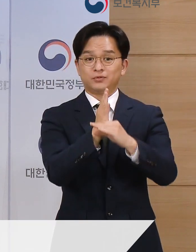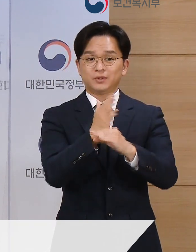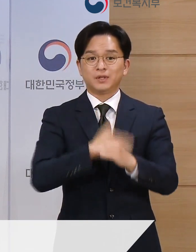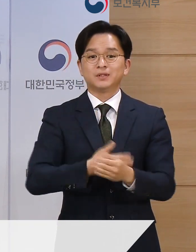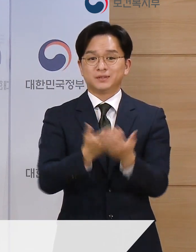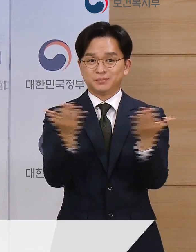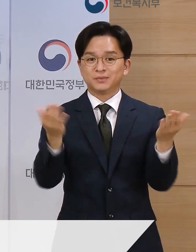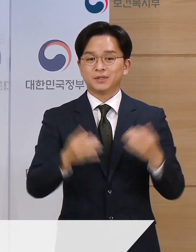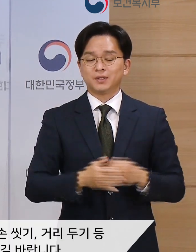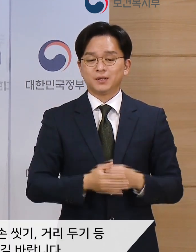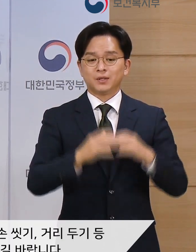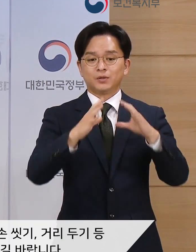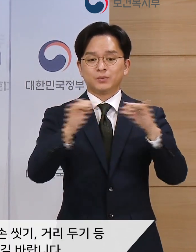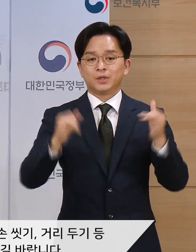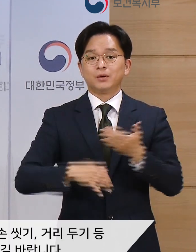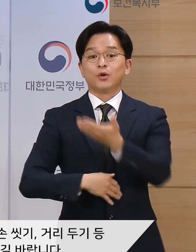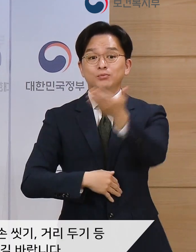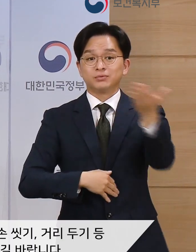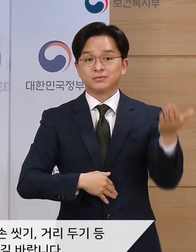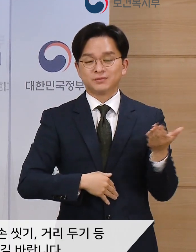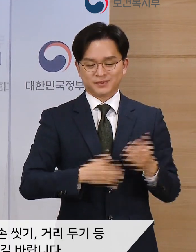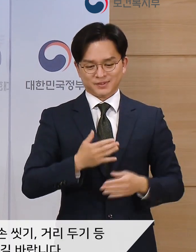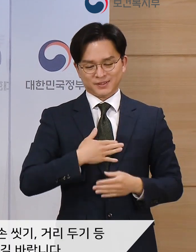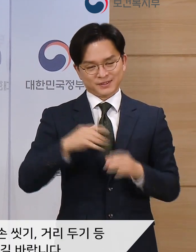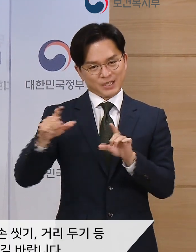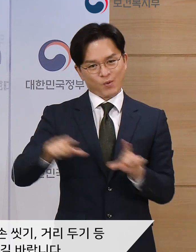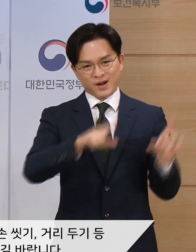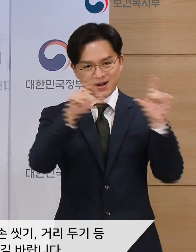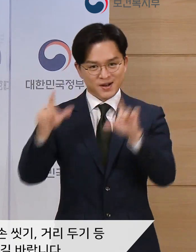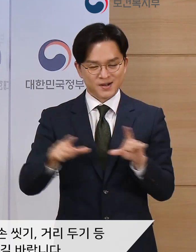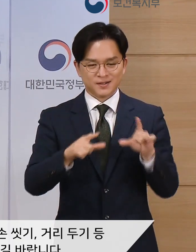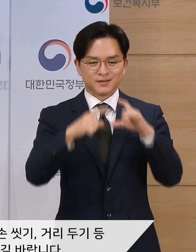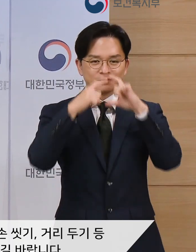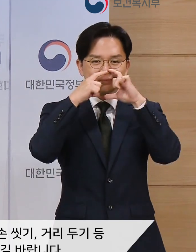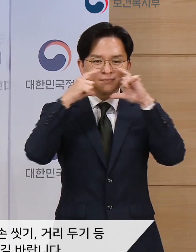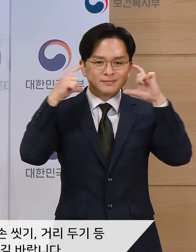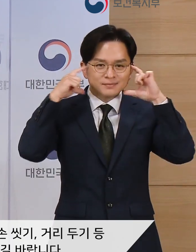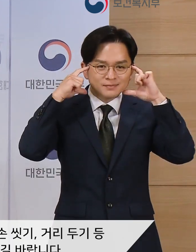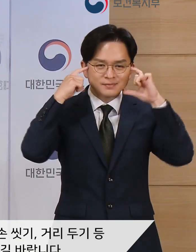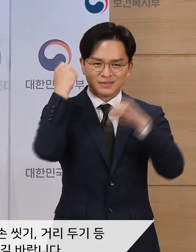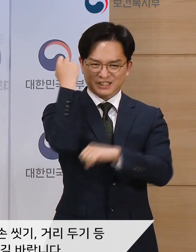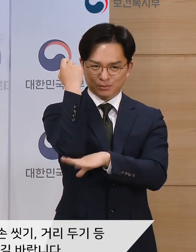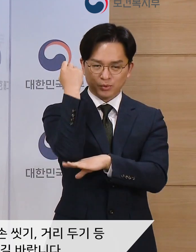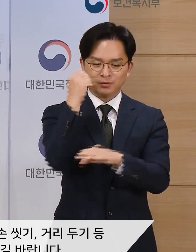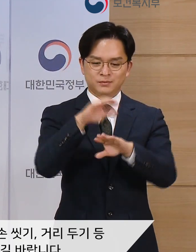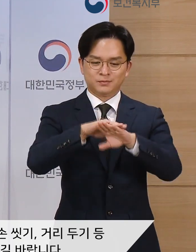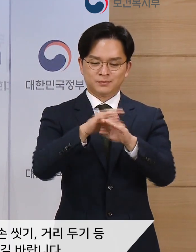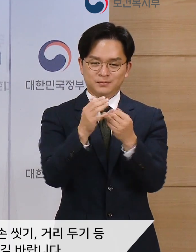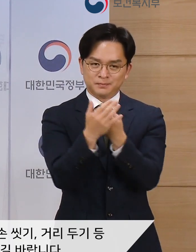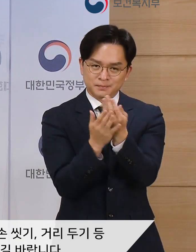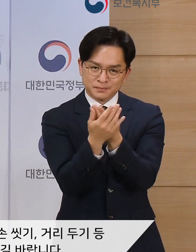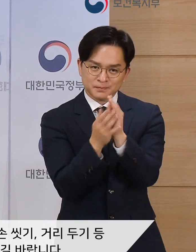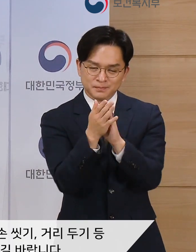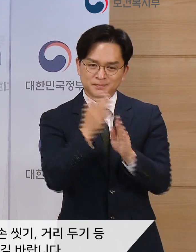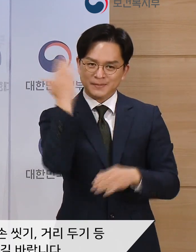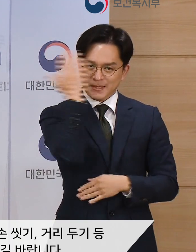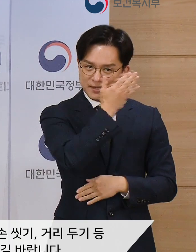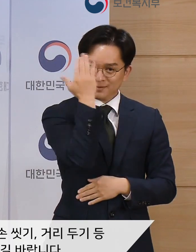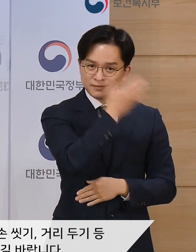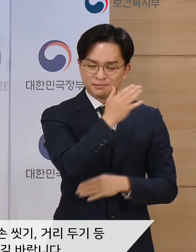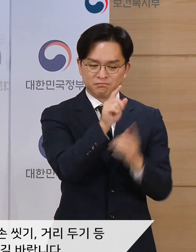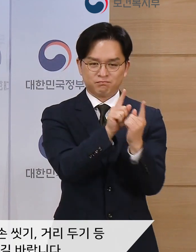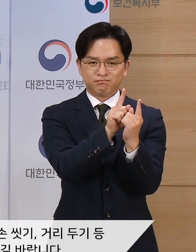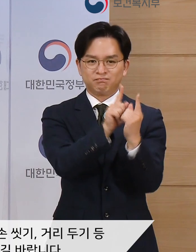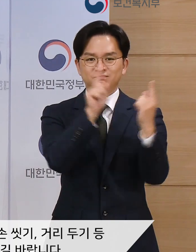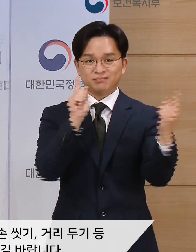있습니다. 국민 여러분들께서도 일상생활 속에서 마스크 착용과 손 씻기, 거리 두기